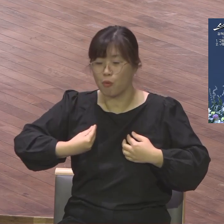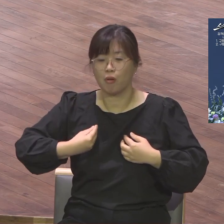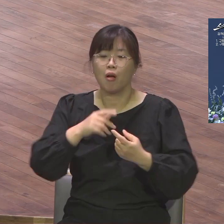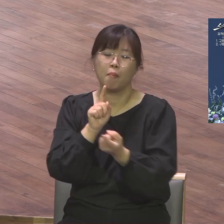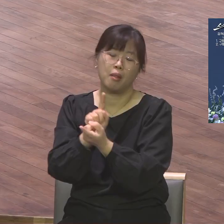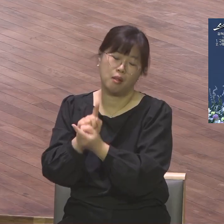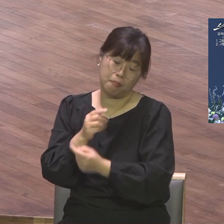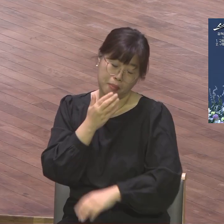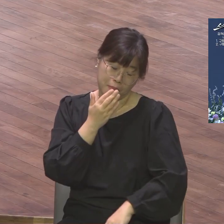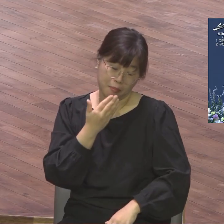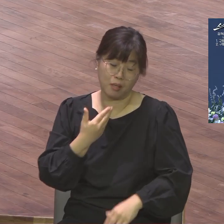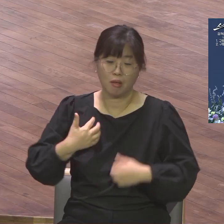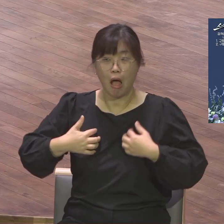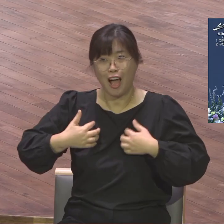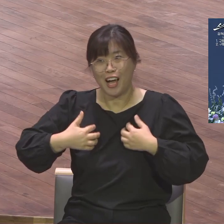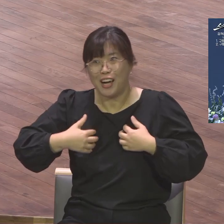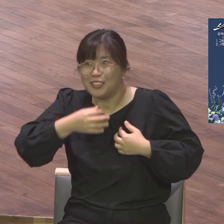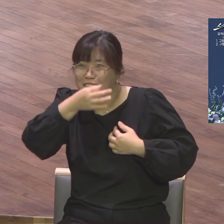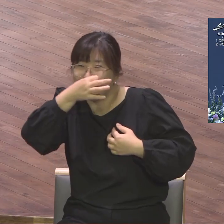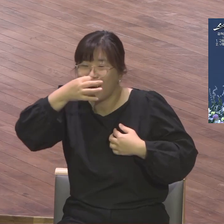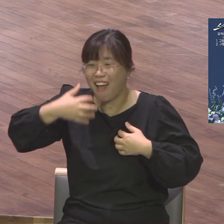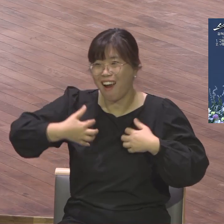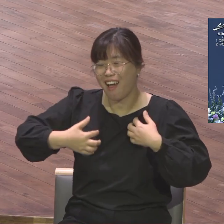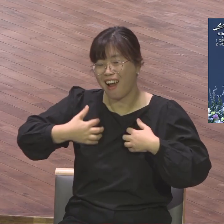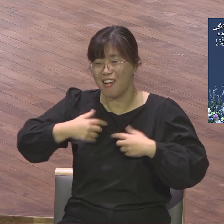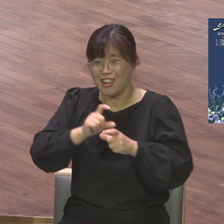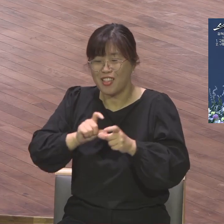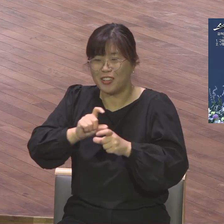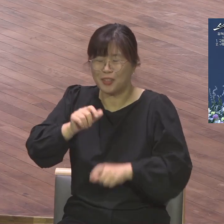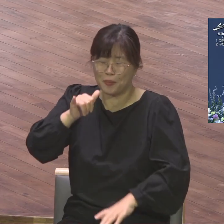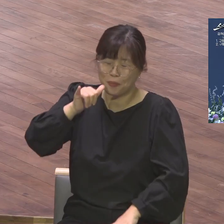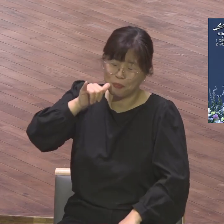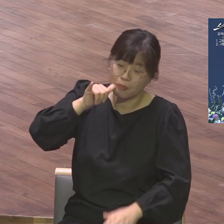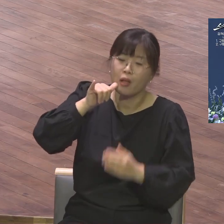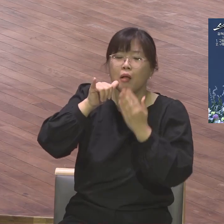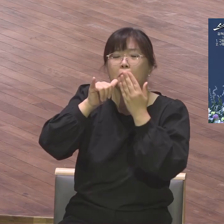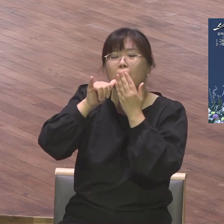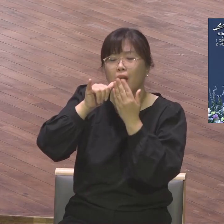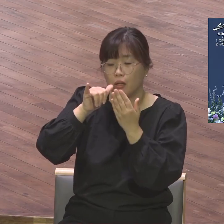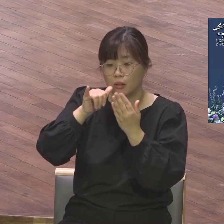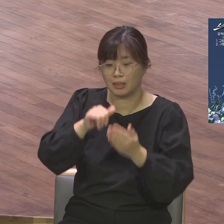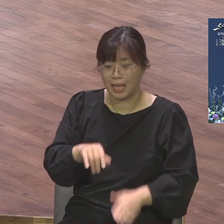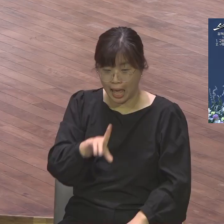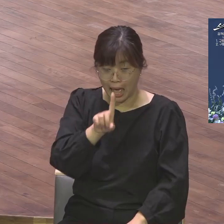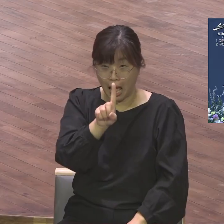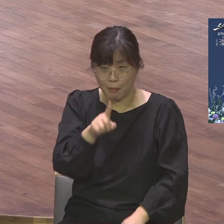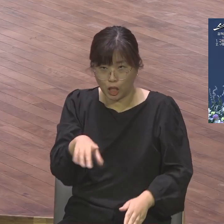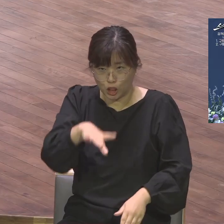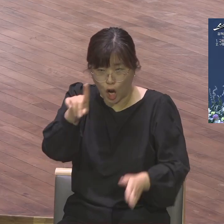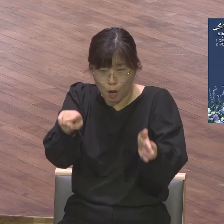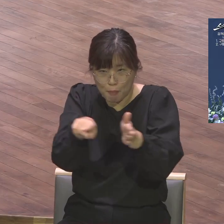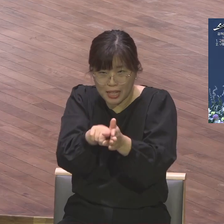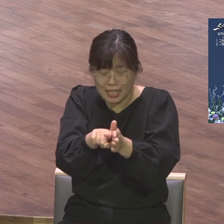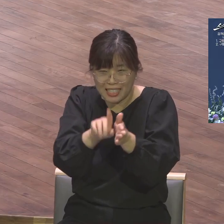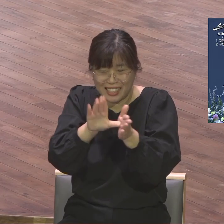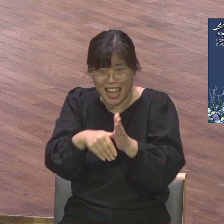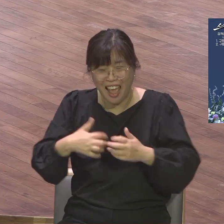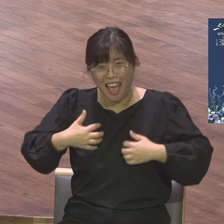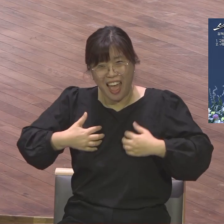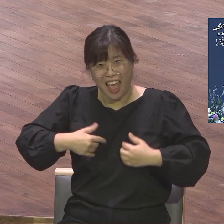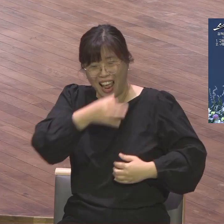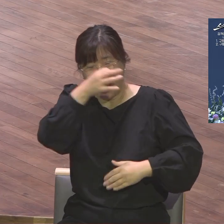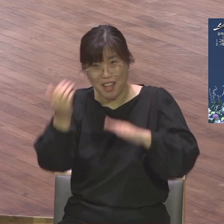영계 모든 성도들, 이런 영적인 점입 가경의 삶을 사시기 바랍니다.